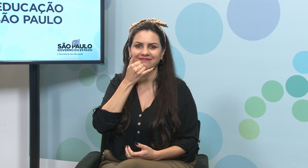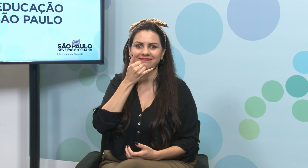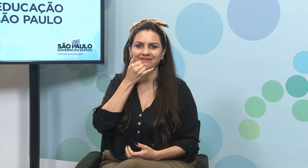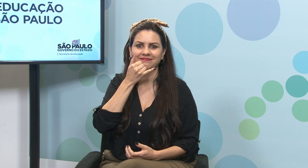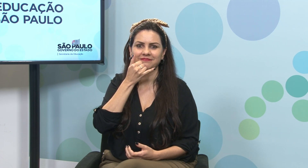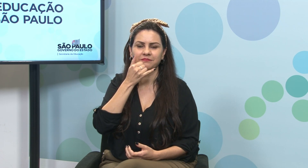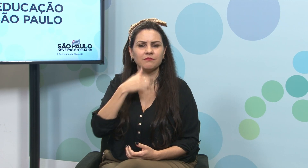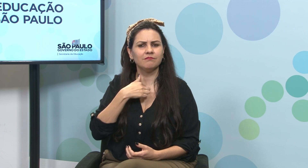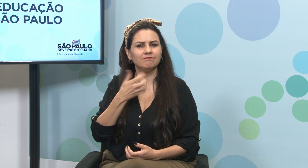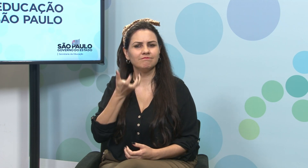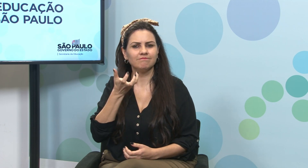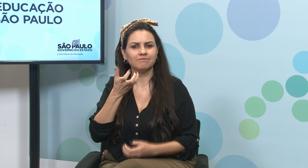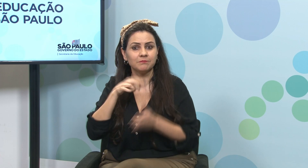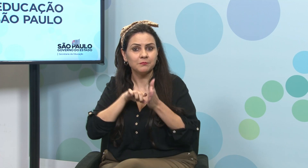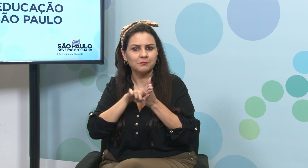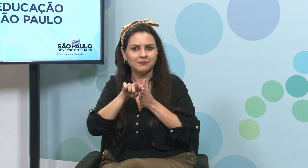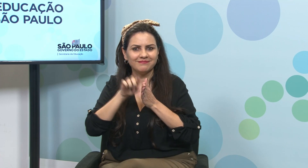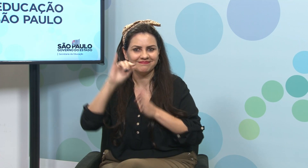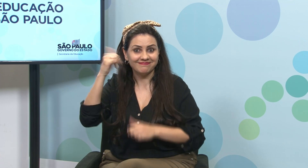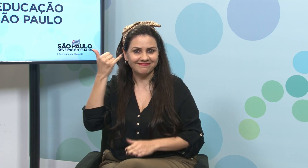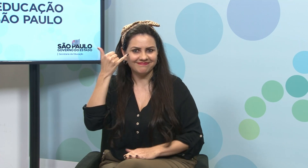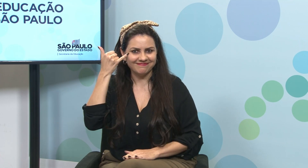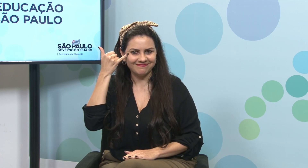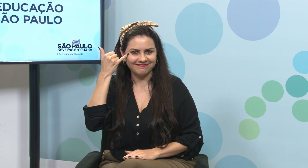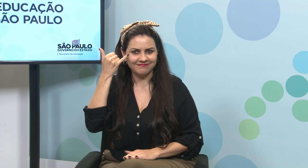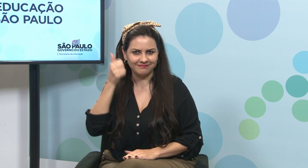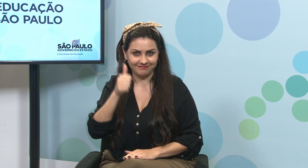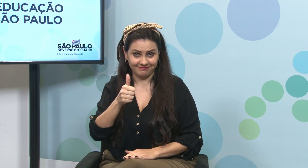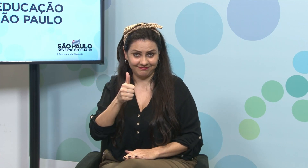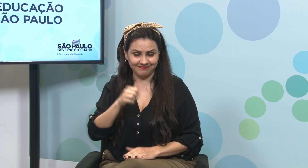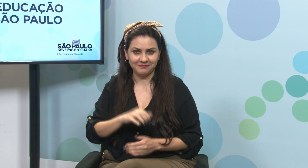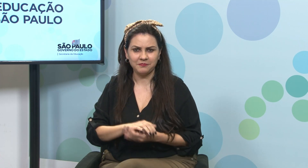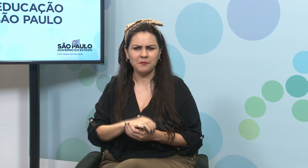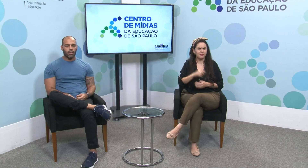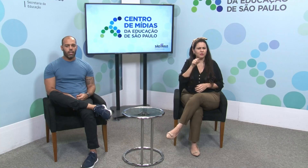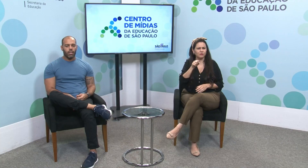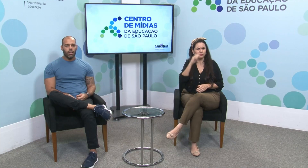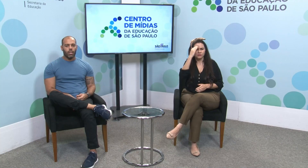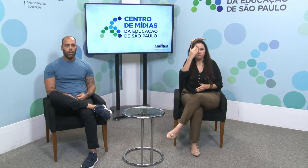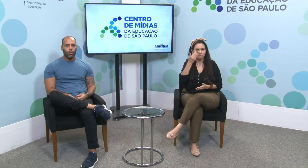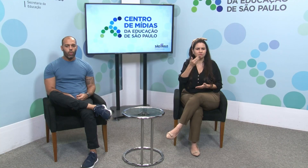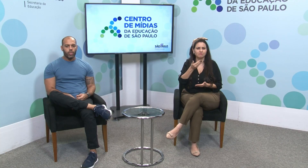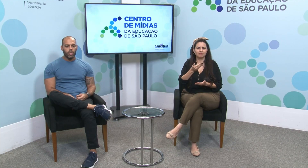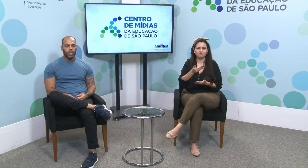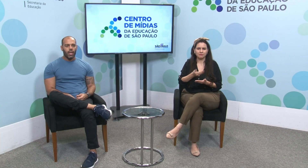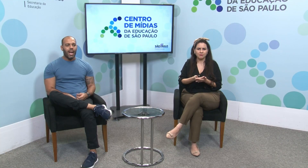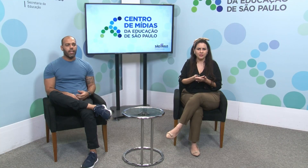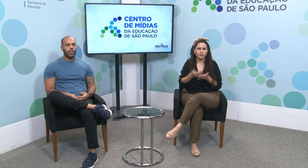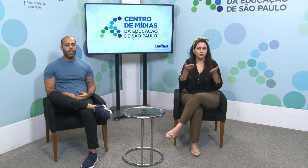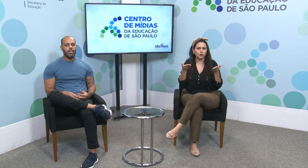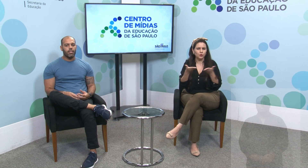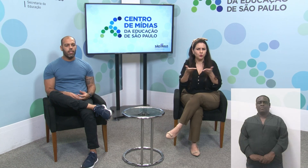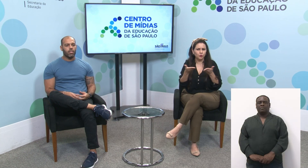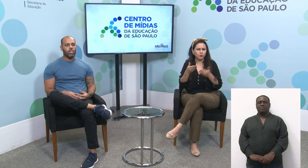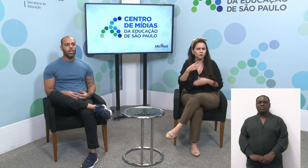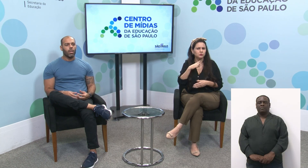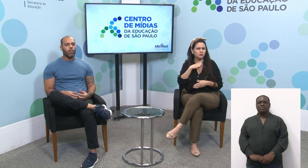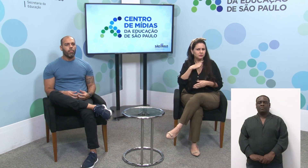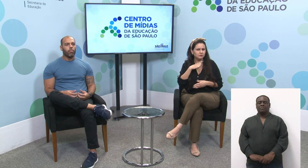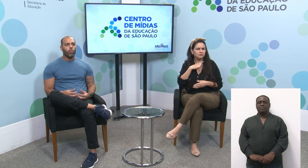eu queria fazer uma pergunta para você. Se você acredita que hoje ainda existe